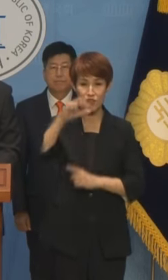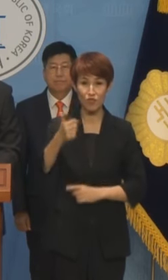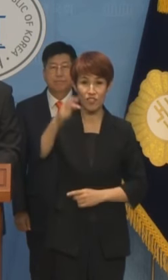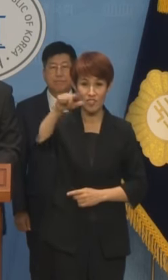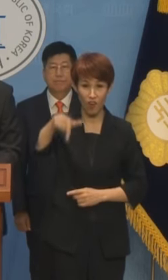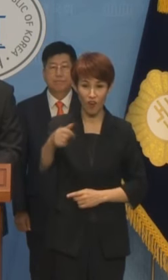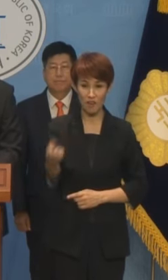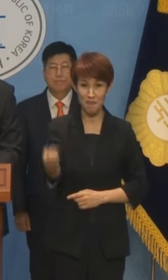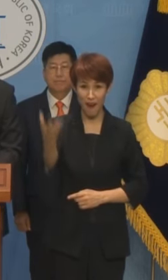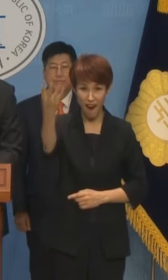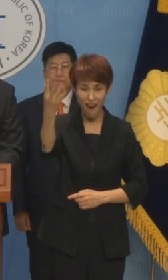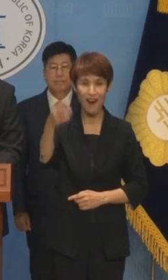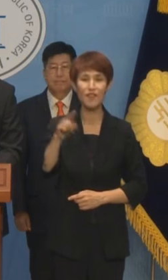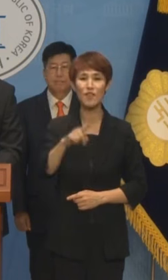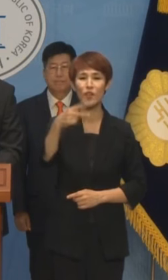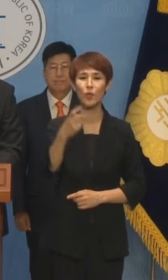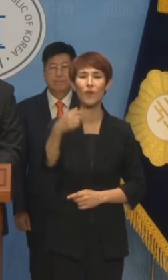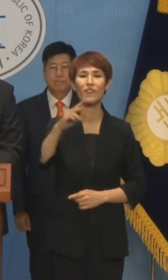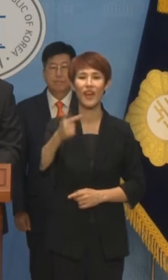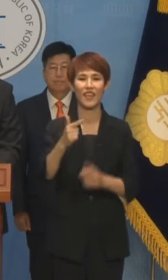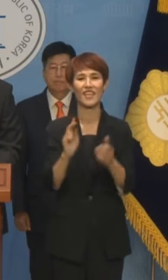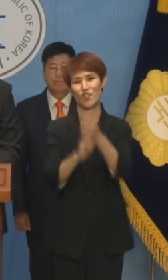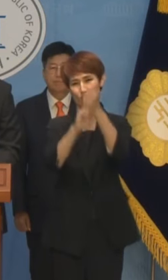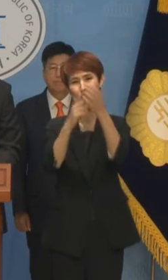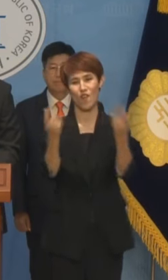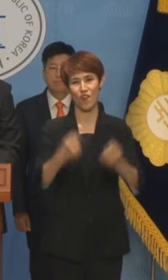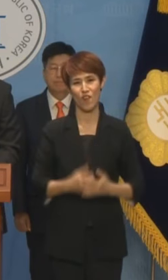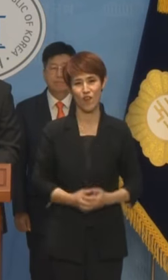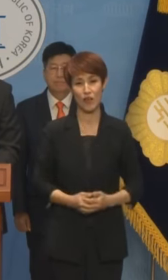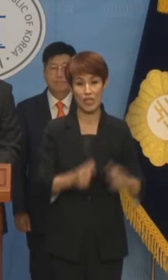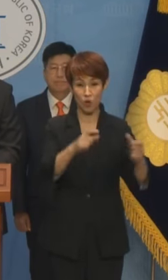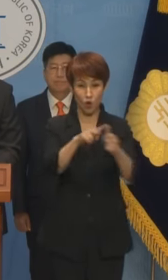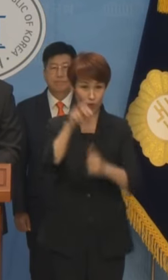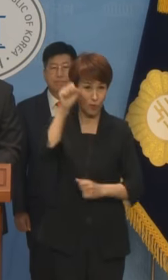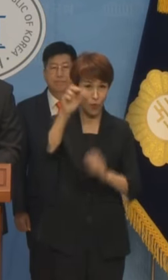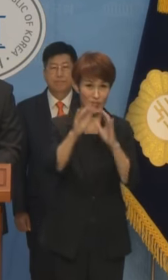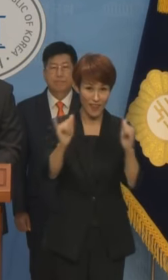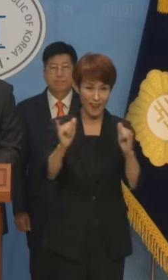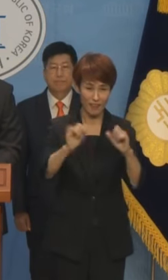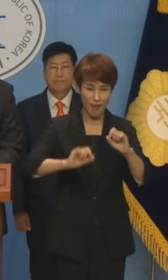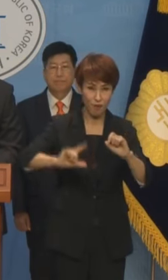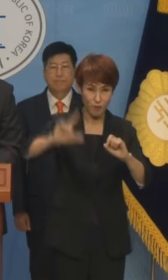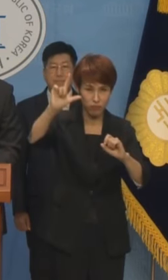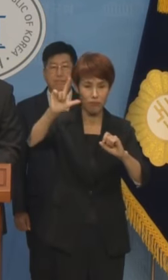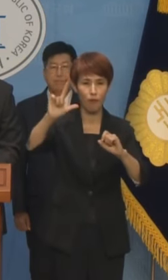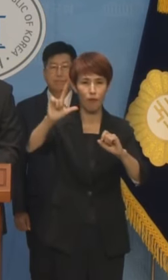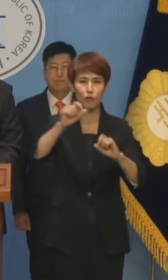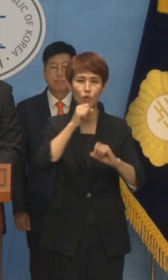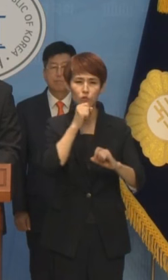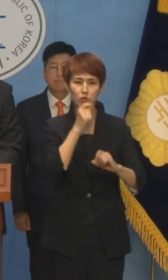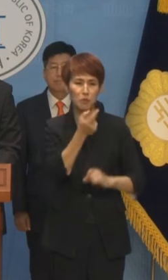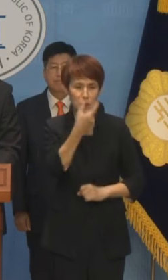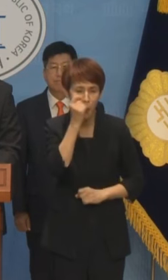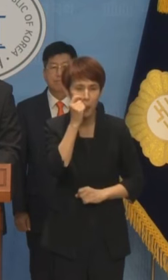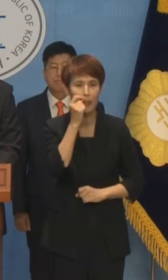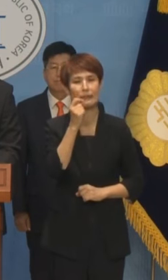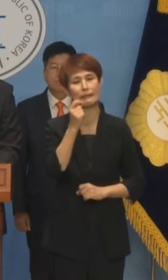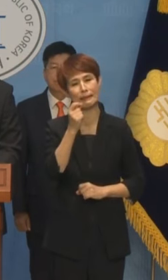그대로 동탄의 기적이었습니다. 저희 지역구 후보자들 대부분은 저조한 성적으로